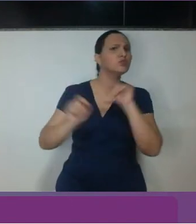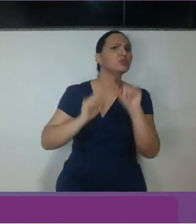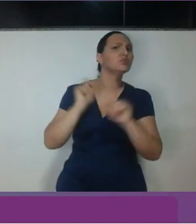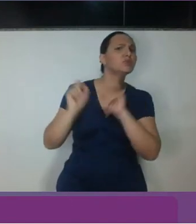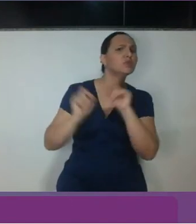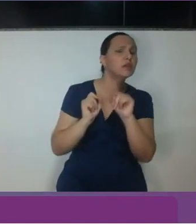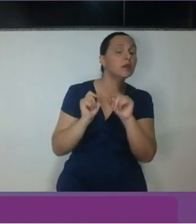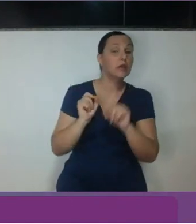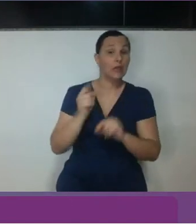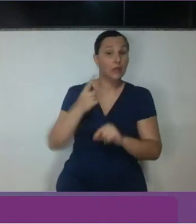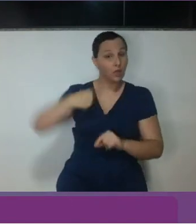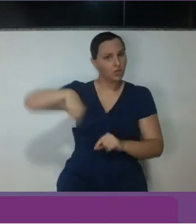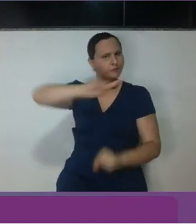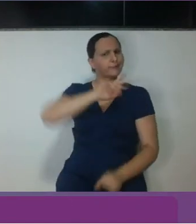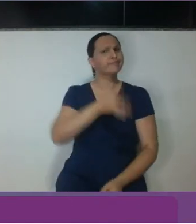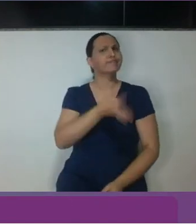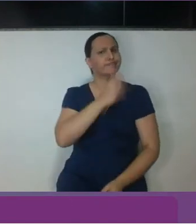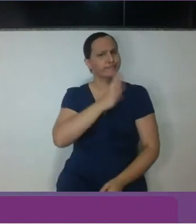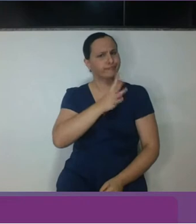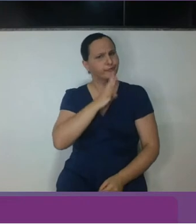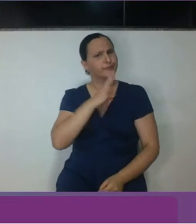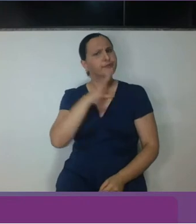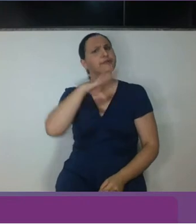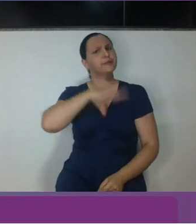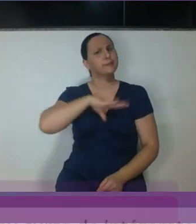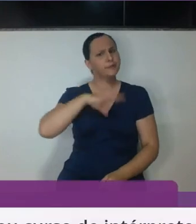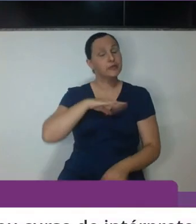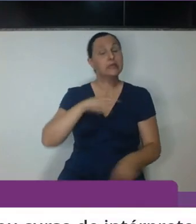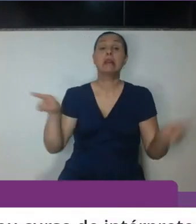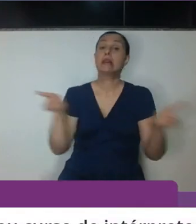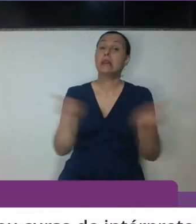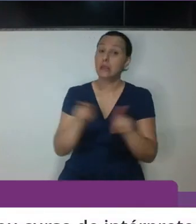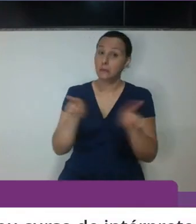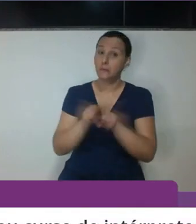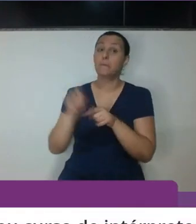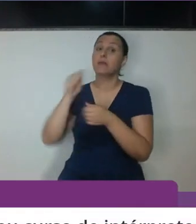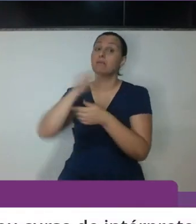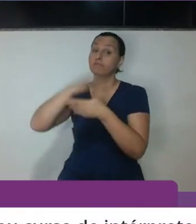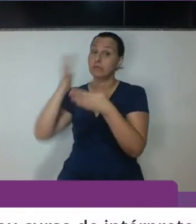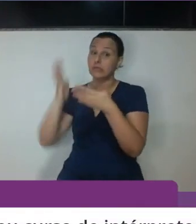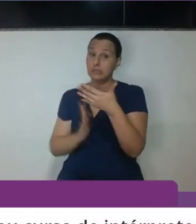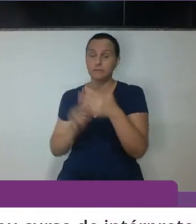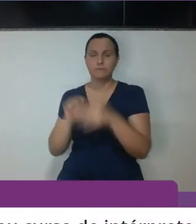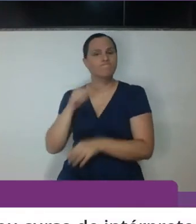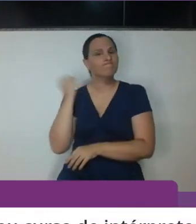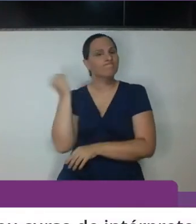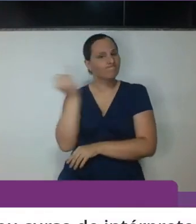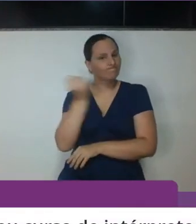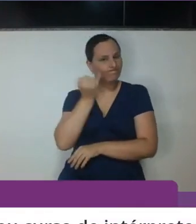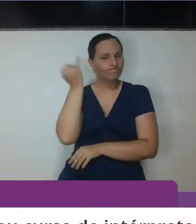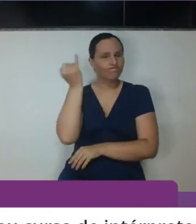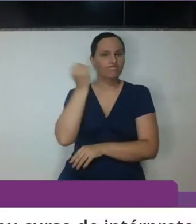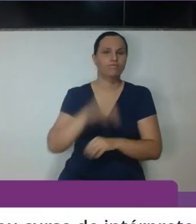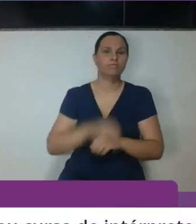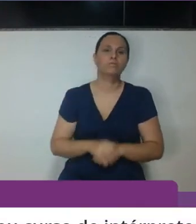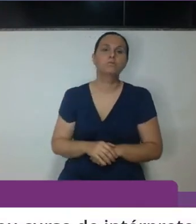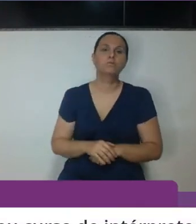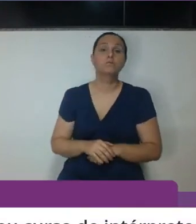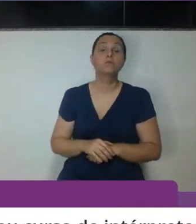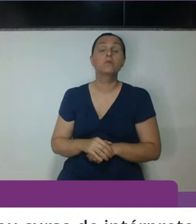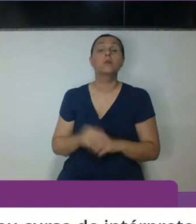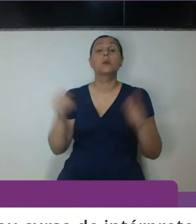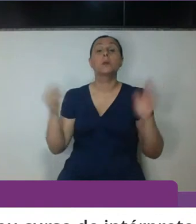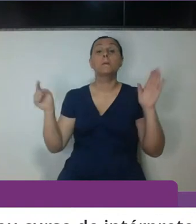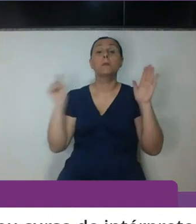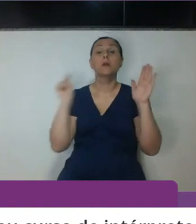a língua portuguesa e a língua de sinais. É muito importante. Professor, por favor, me responda. No seu curso